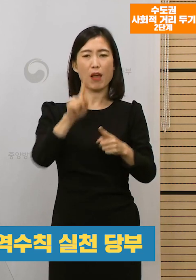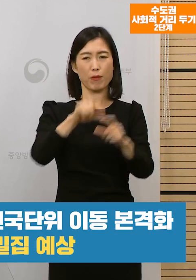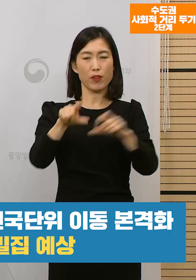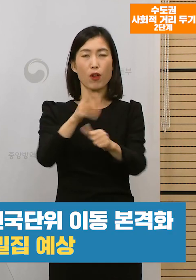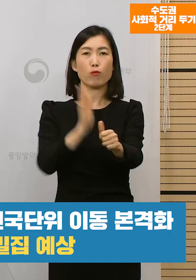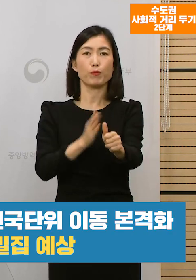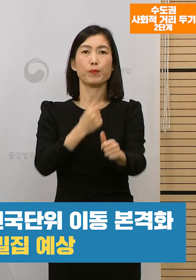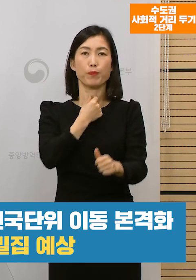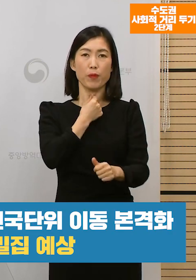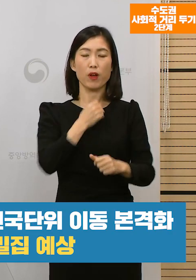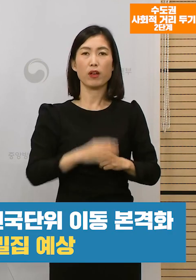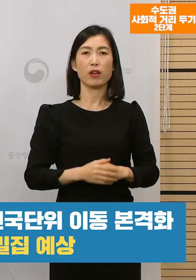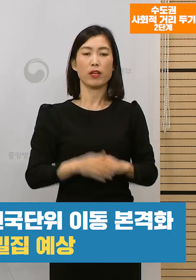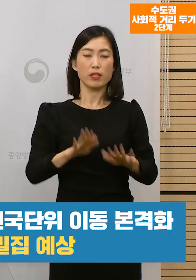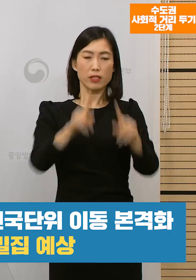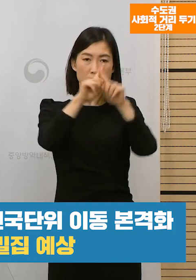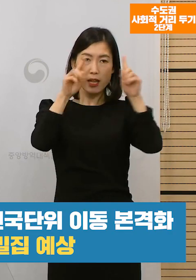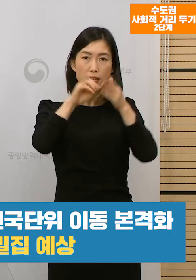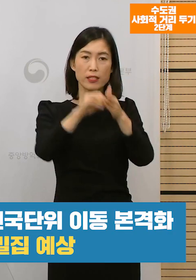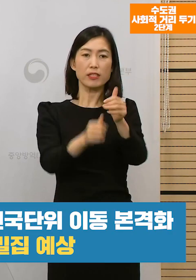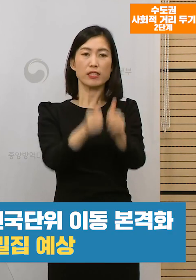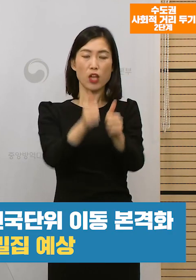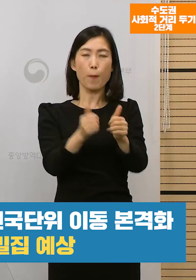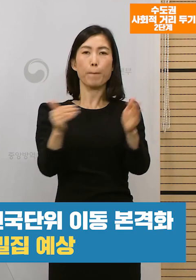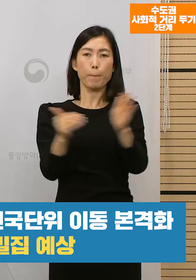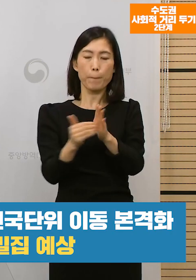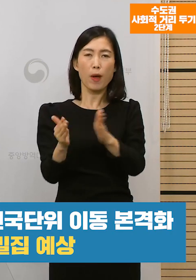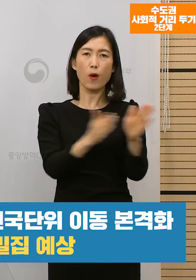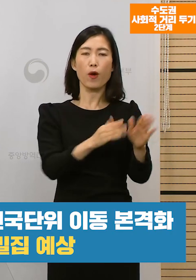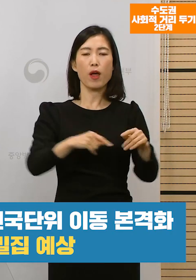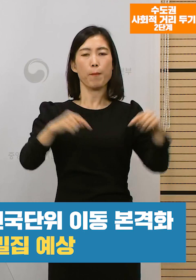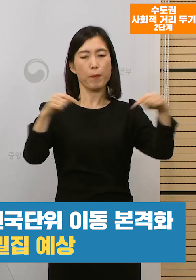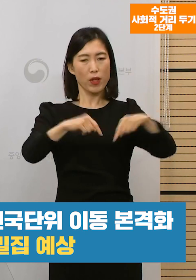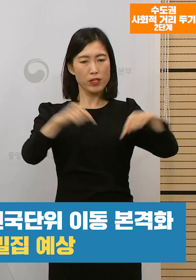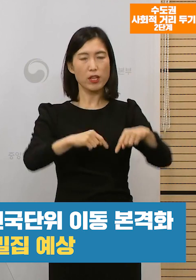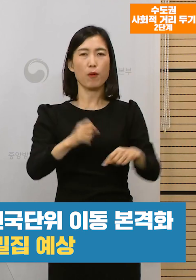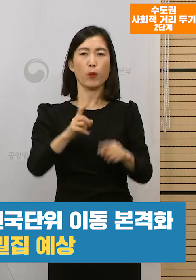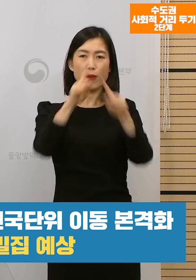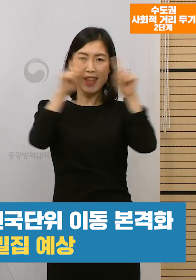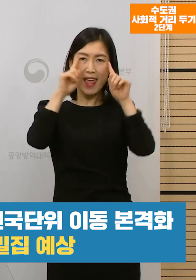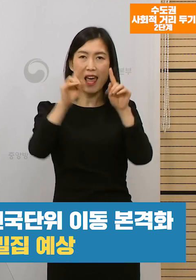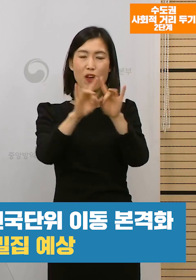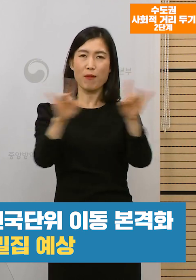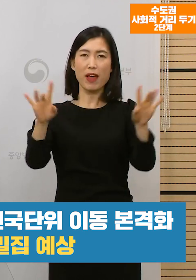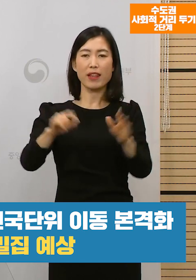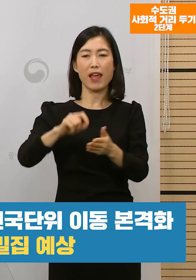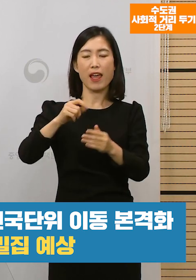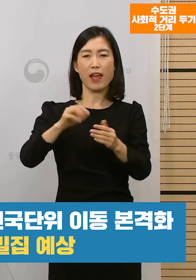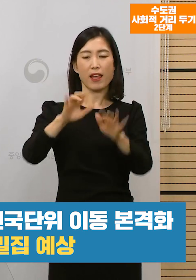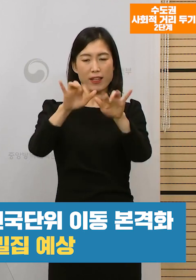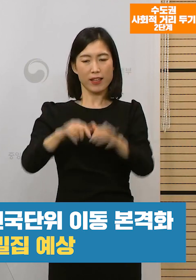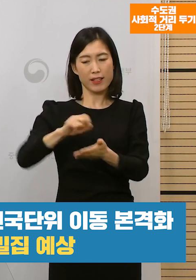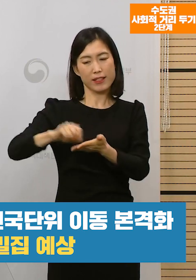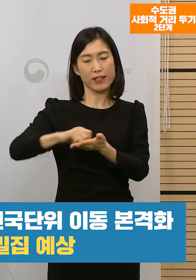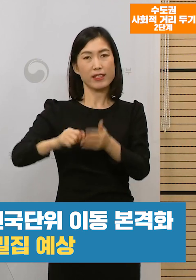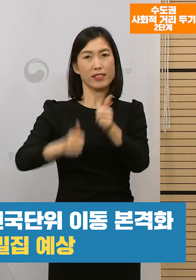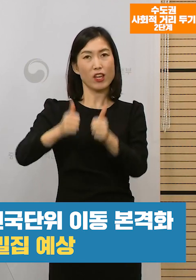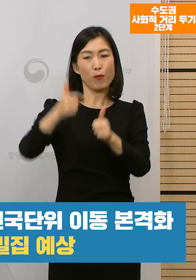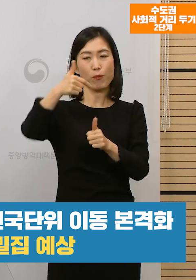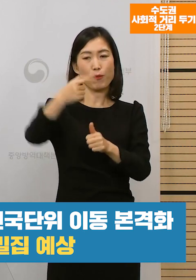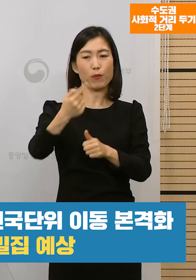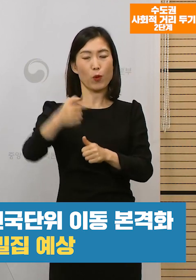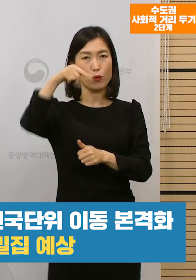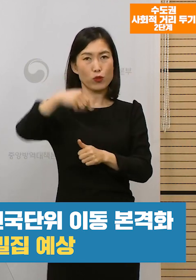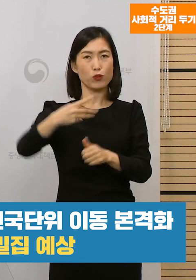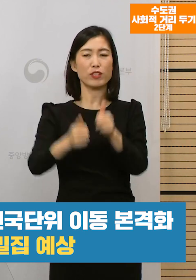하겠습니다. 현재 수능 이후에 면접과 논술시험 등 대학별 평가가 진행되고 있습니다. 그래서